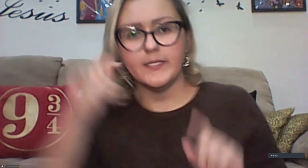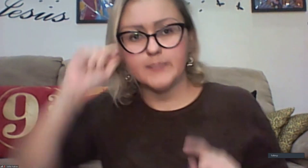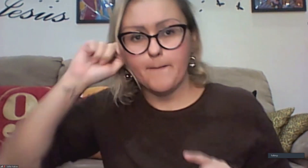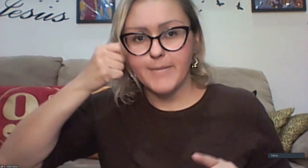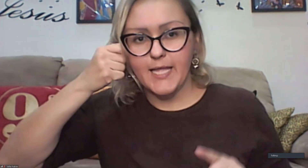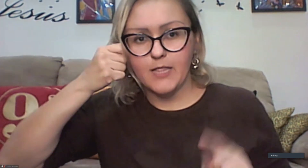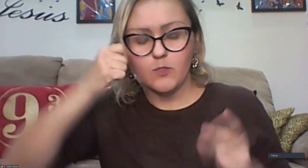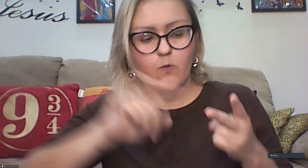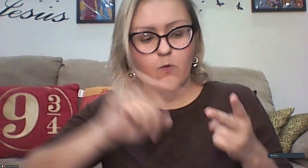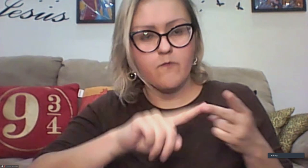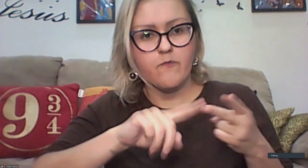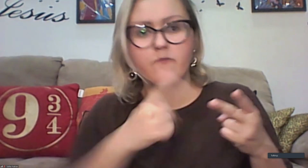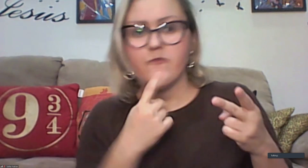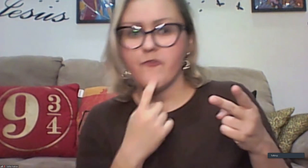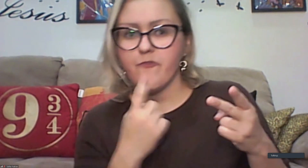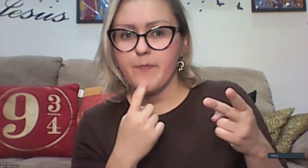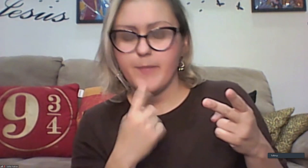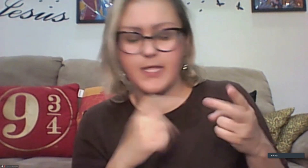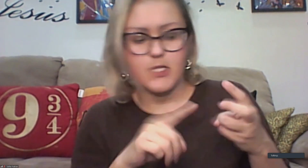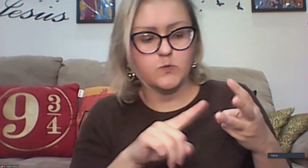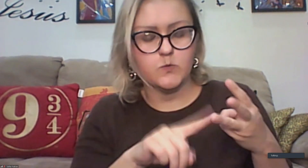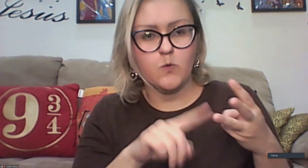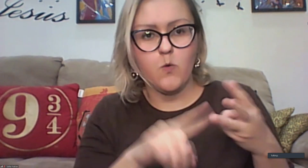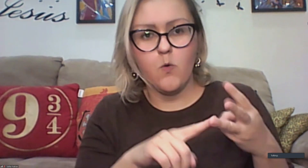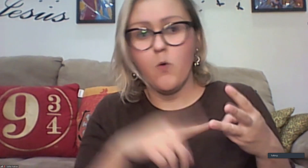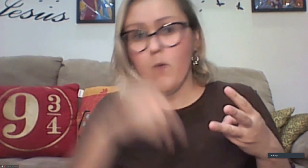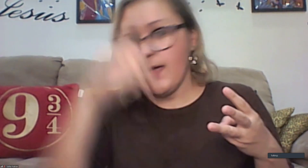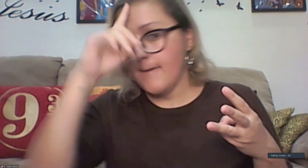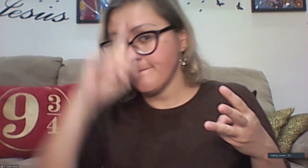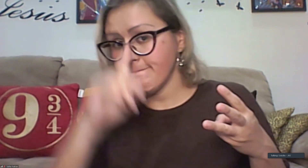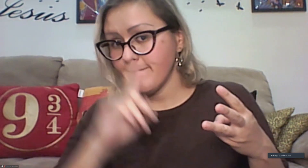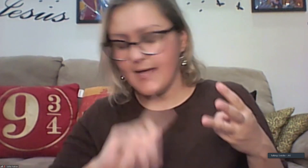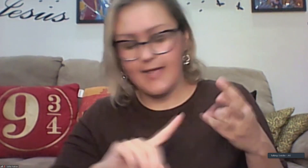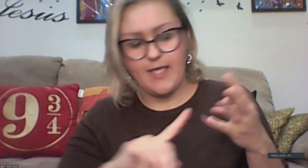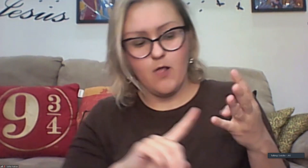pretas, vermelhas, amarelo e azul.